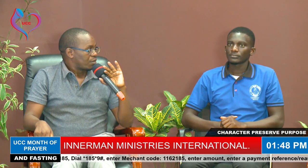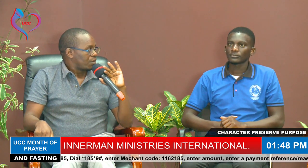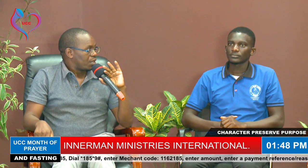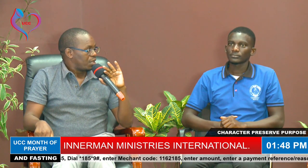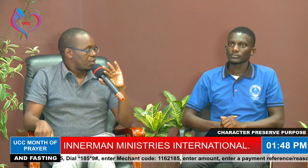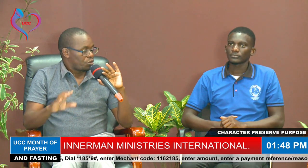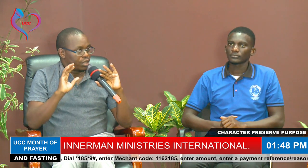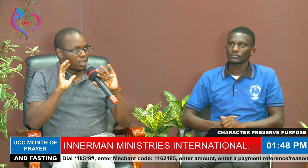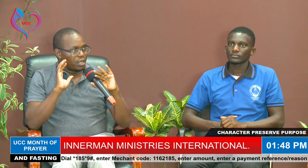So